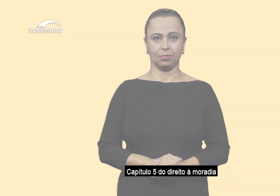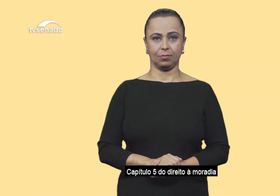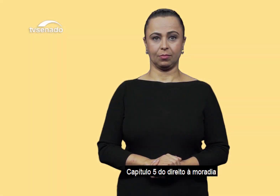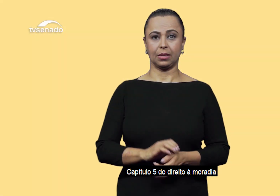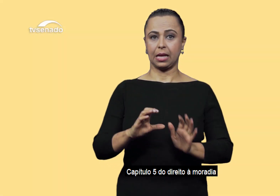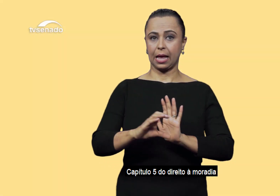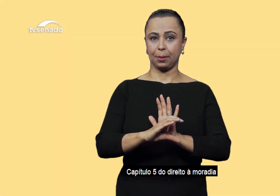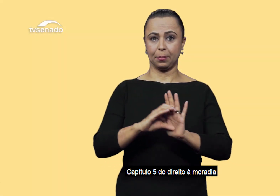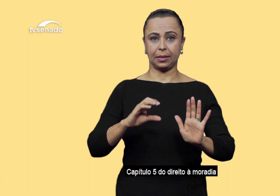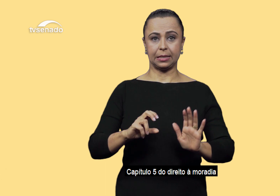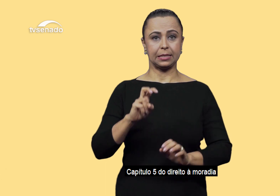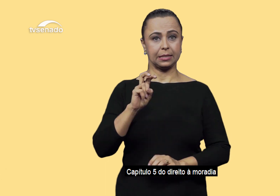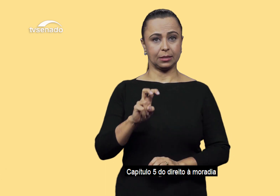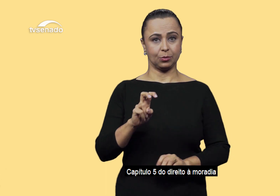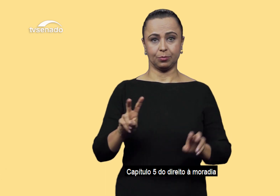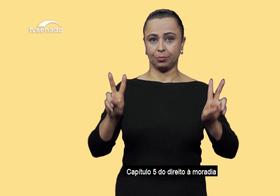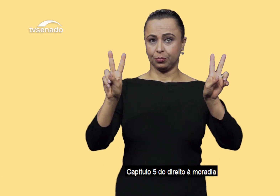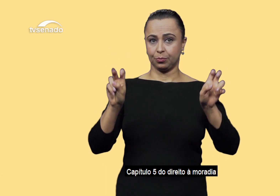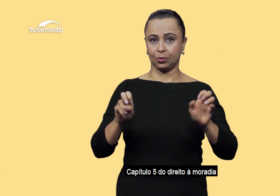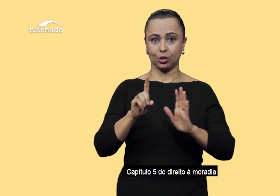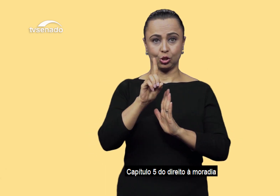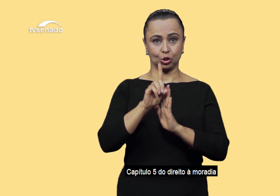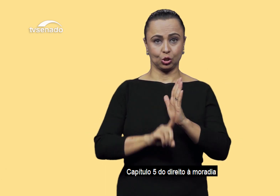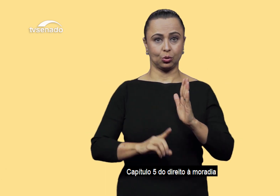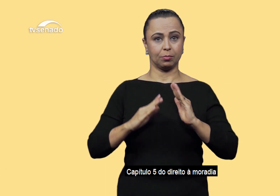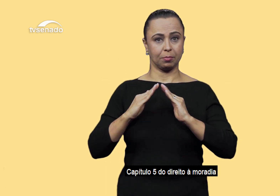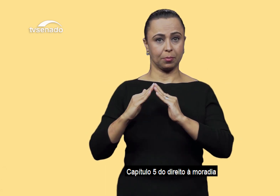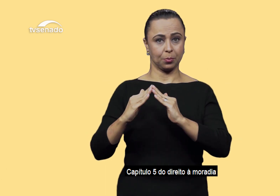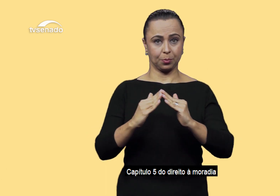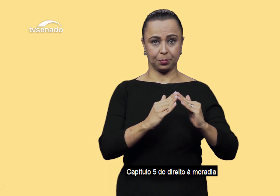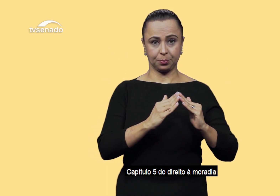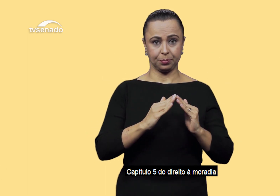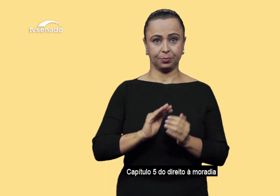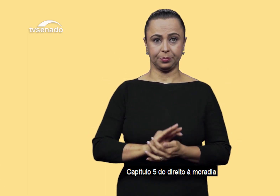Capítulo 5. Do direito à moradia.